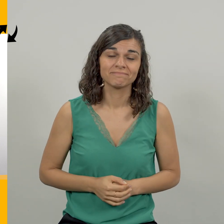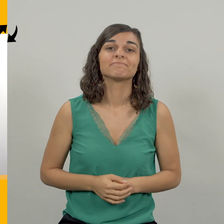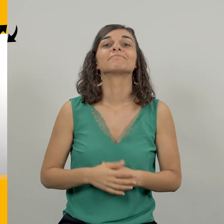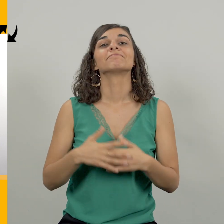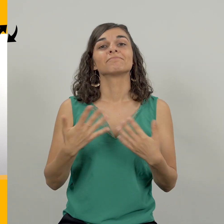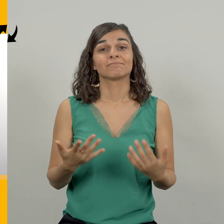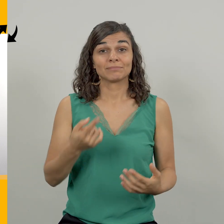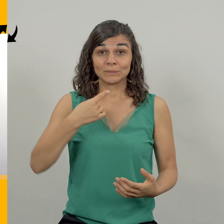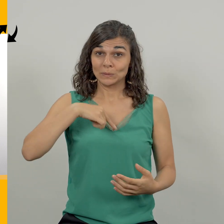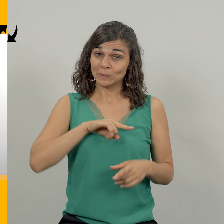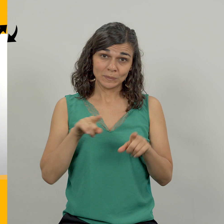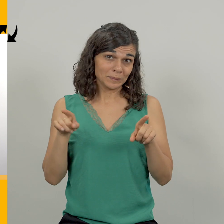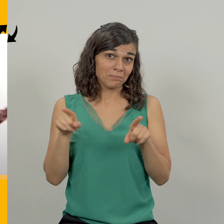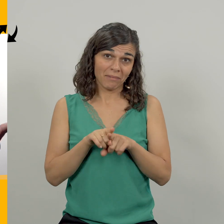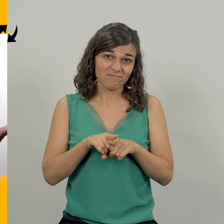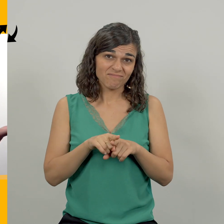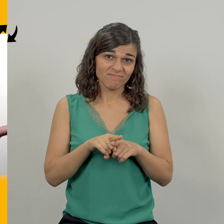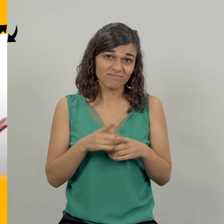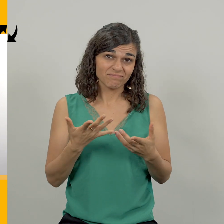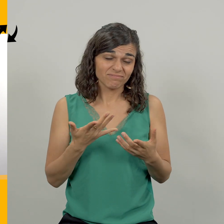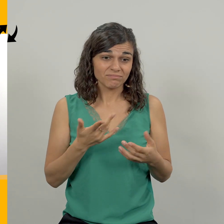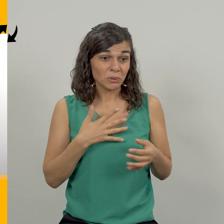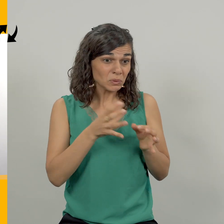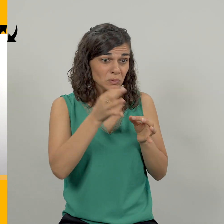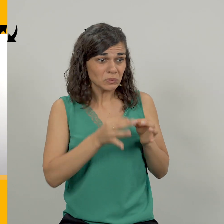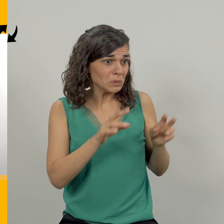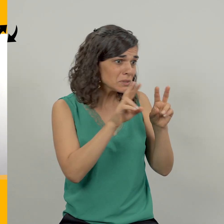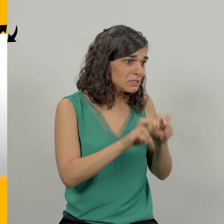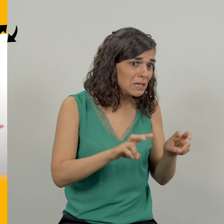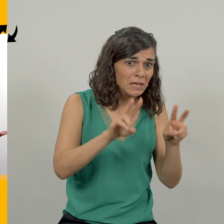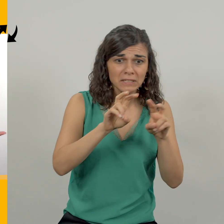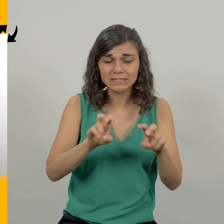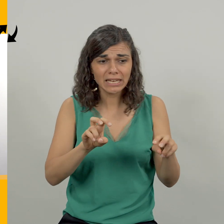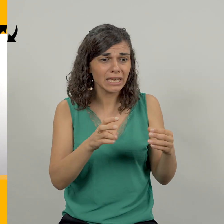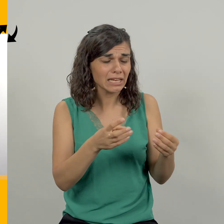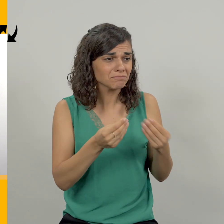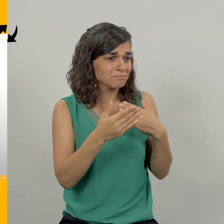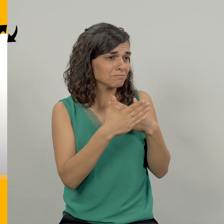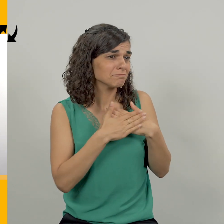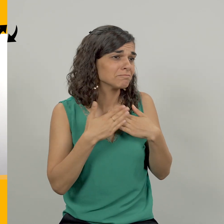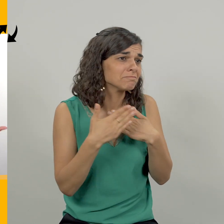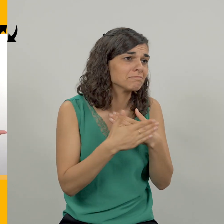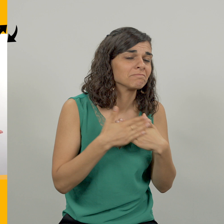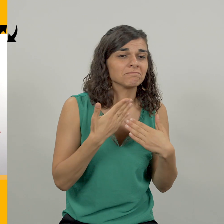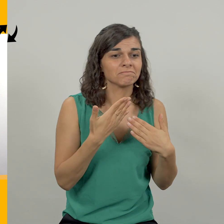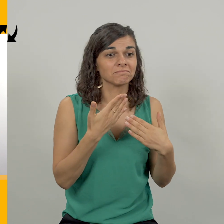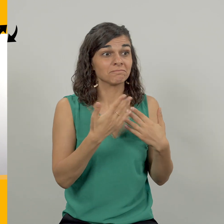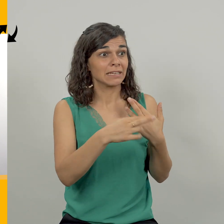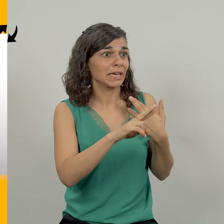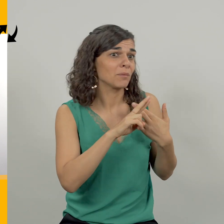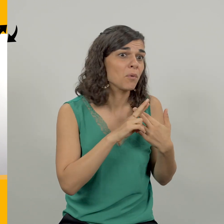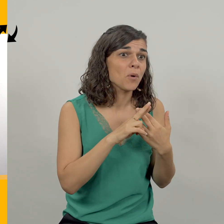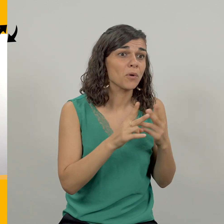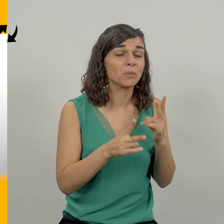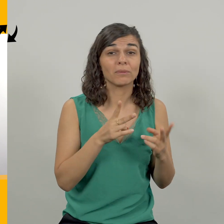avons encore le réflexe d'aller à droite à gauche pour trouver un réconfort ou une réponse, vers peut-être les dieux